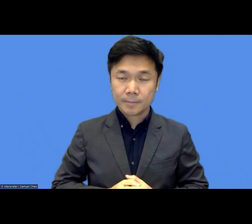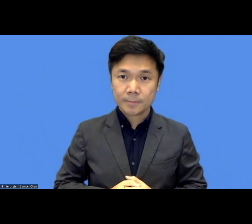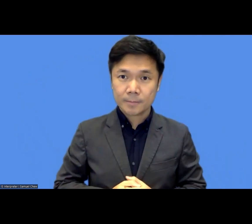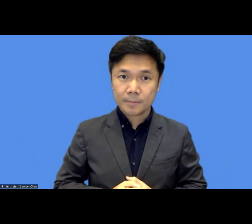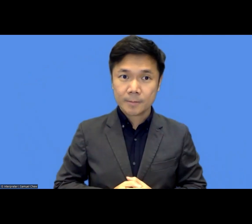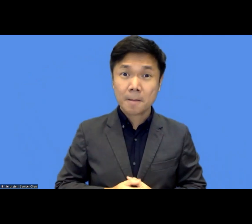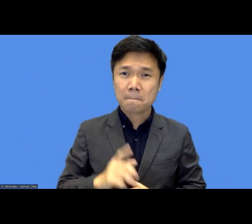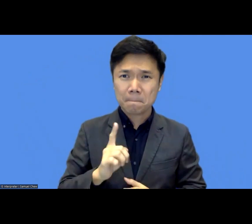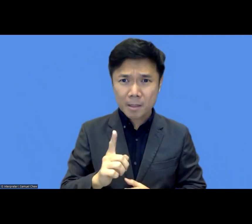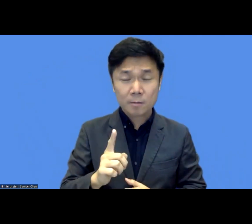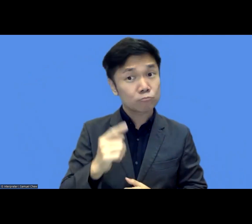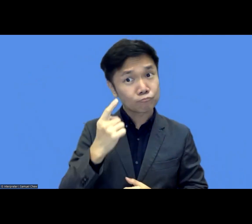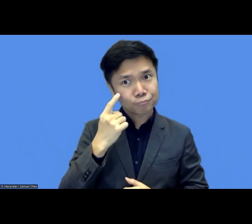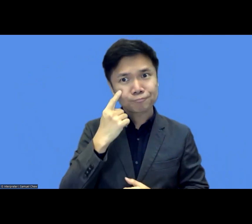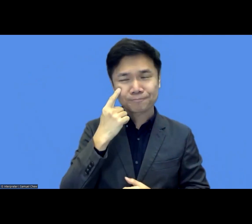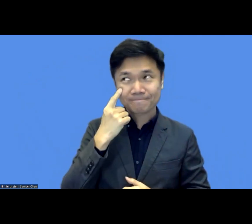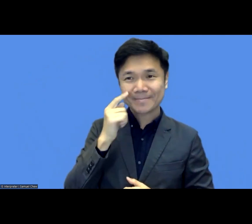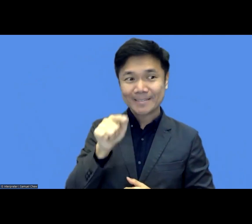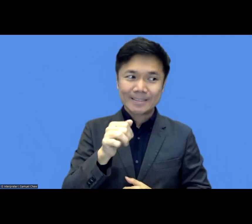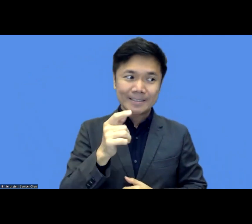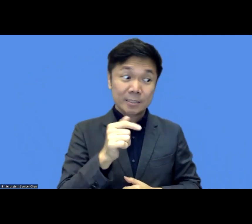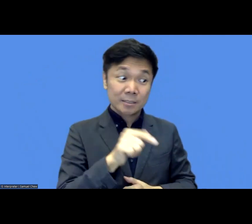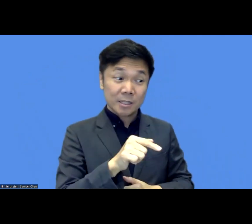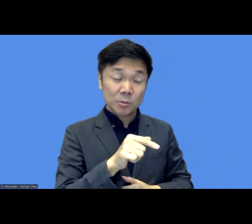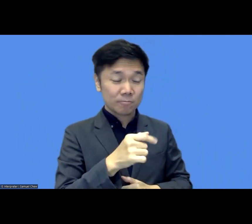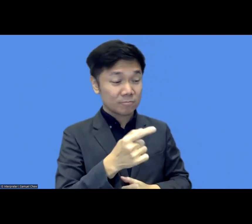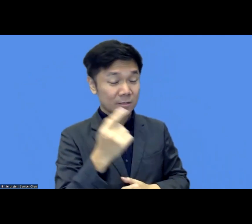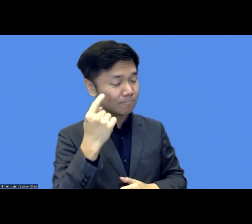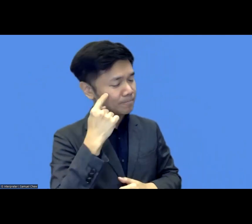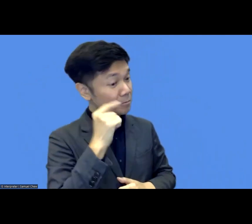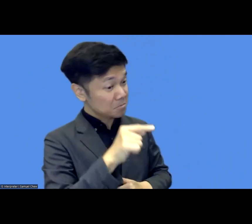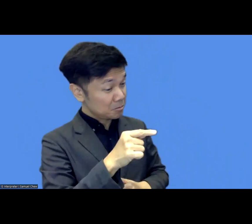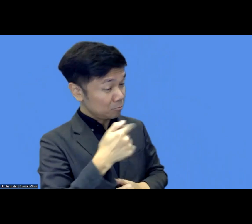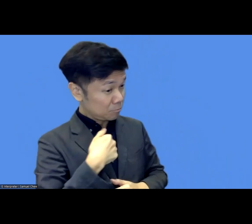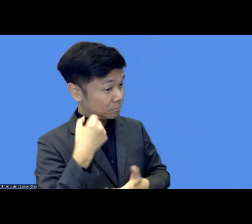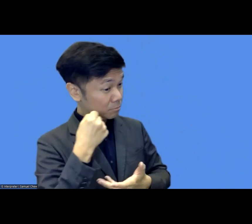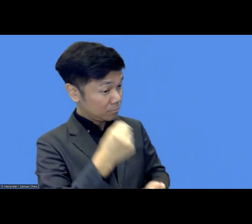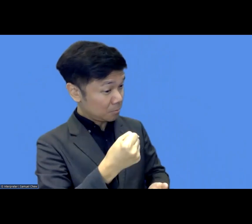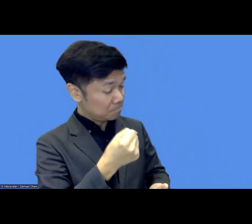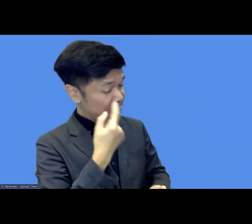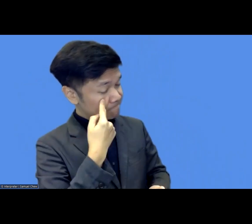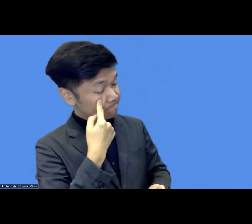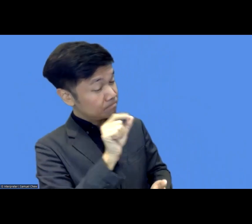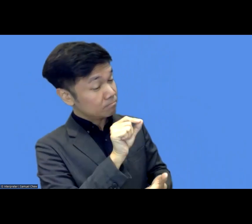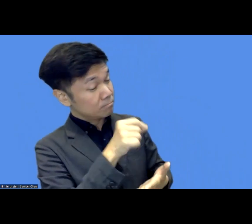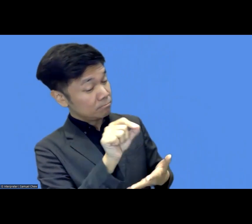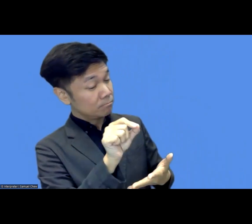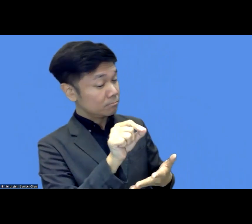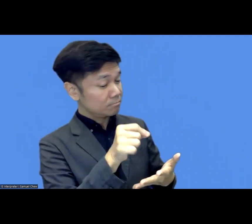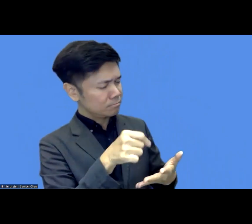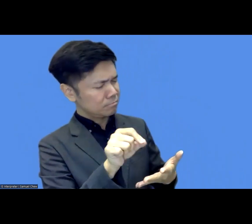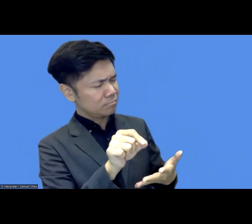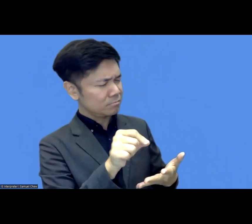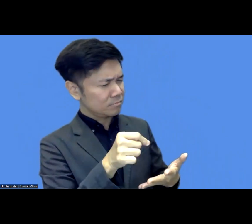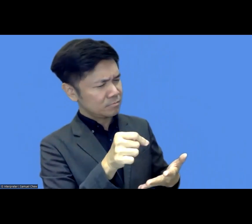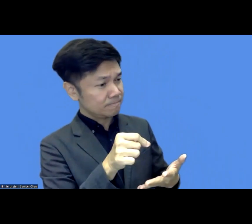También algunas condiciones sí pueden ser más difíciles, pero siempre hay nuevas soluciones para trabajar con organizaciones de personas